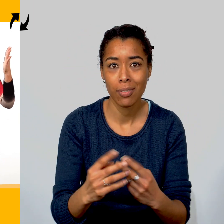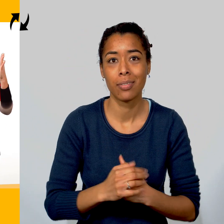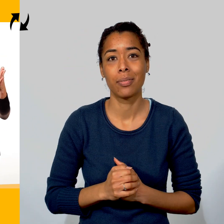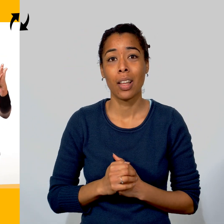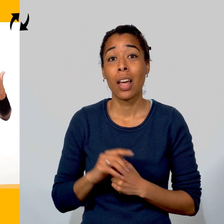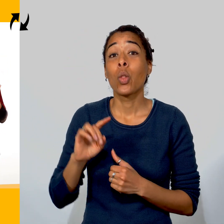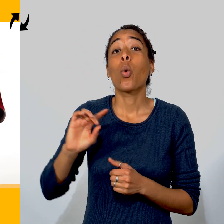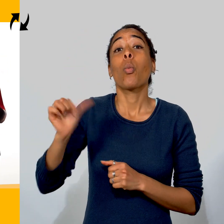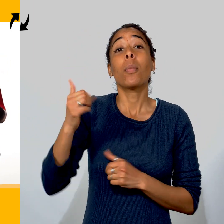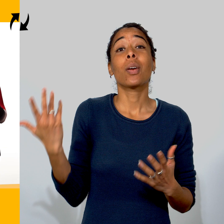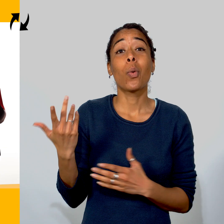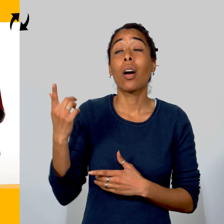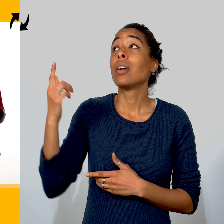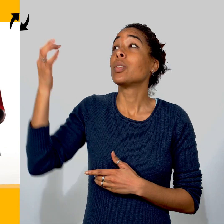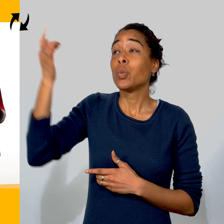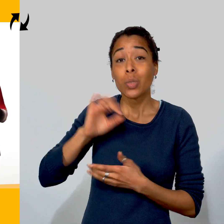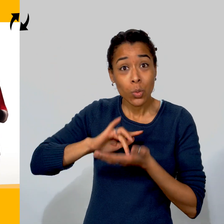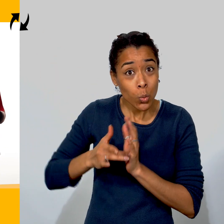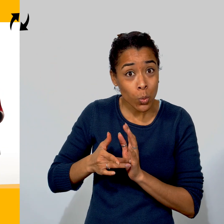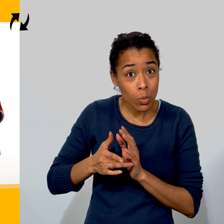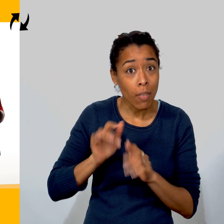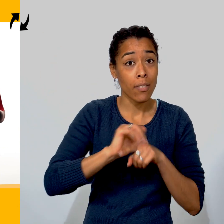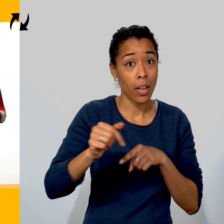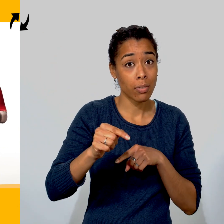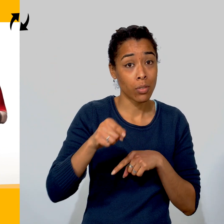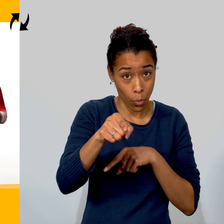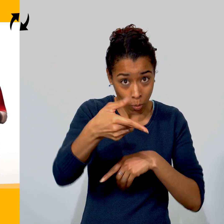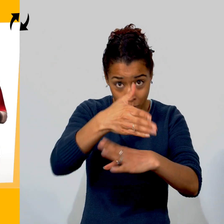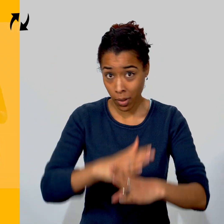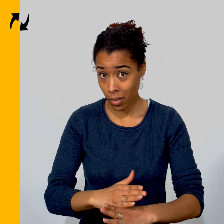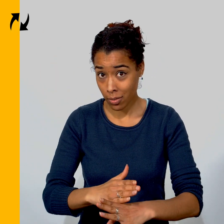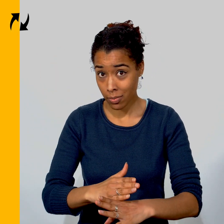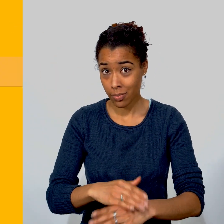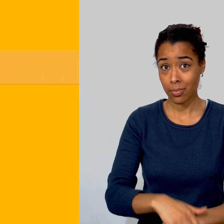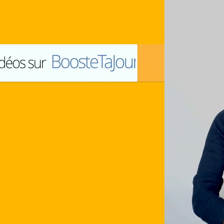que nous fassions tout ce qu'il nous dira. Alors, êtes-vous prêt à faire ce qu'il vous dira ?